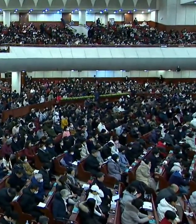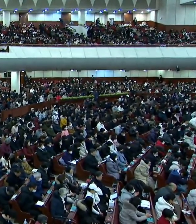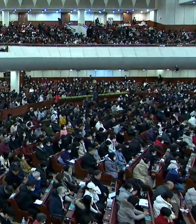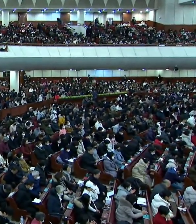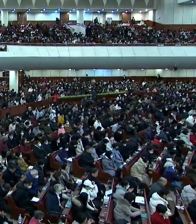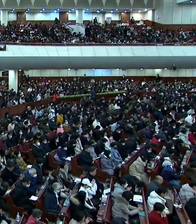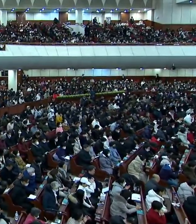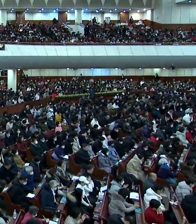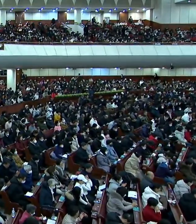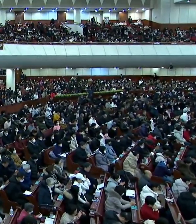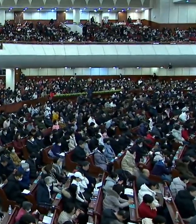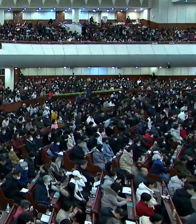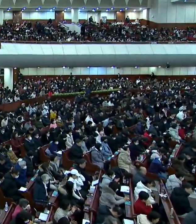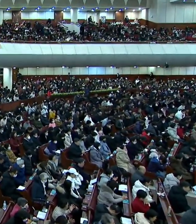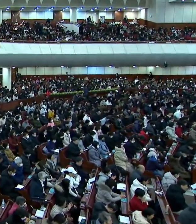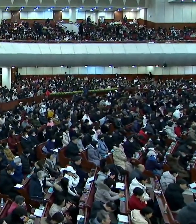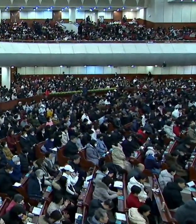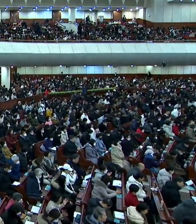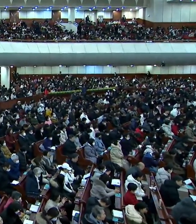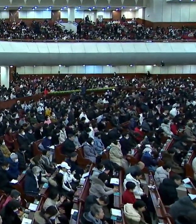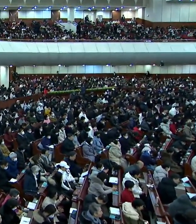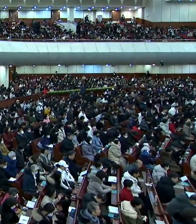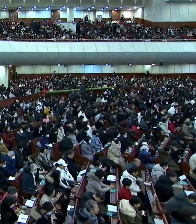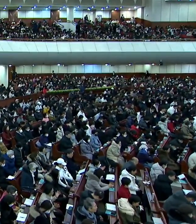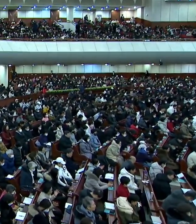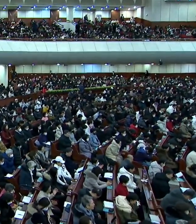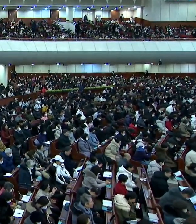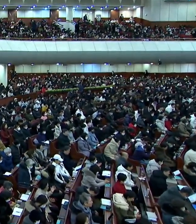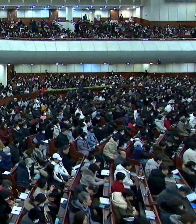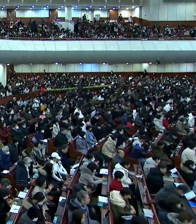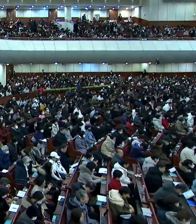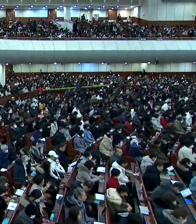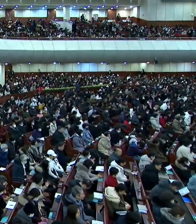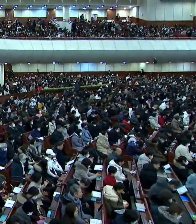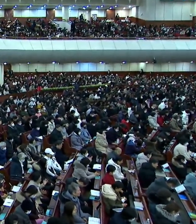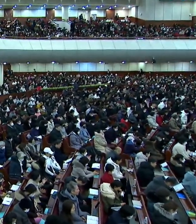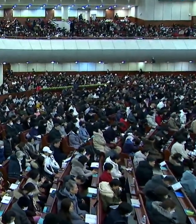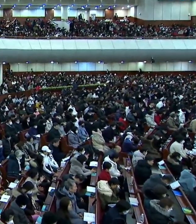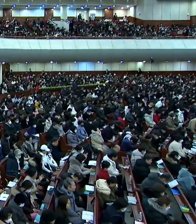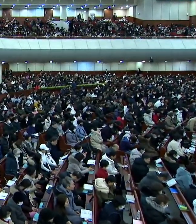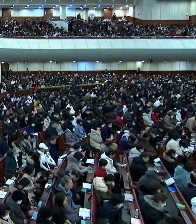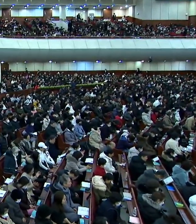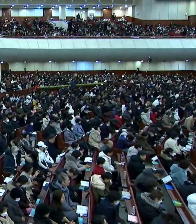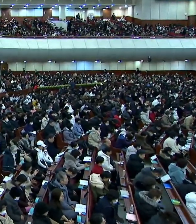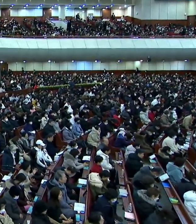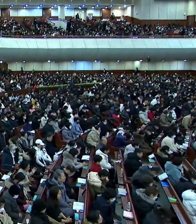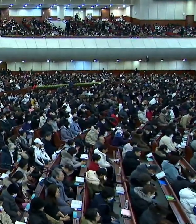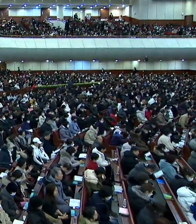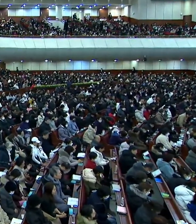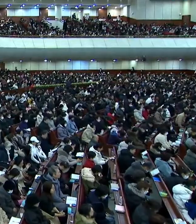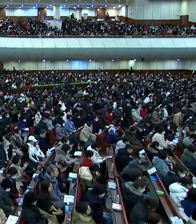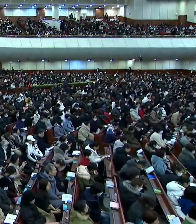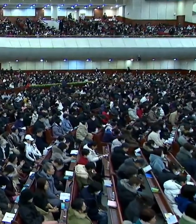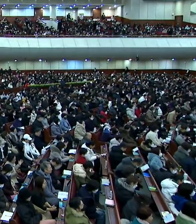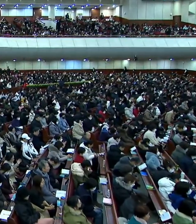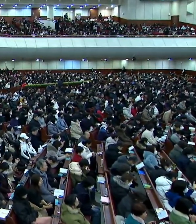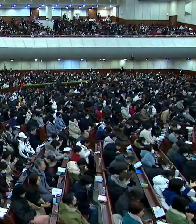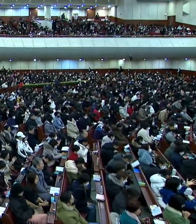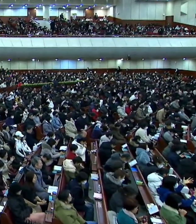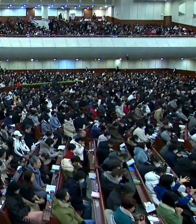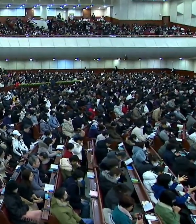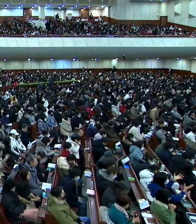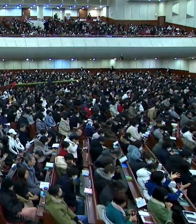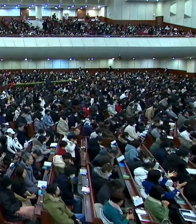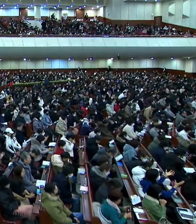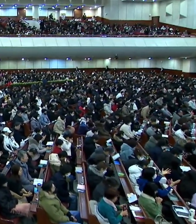붙잡고 계신 줄 믿사오니 성령이여 우리를 주장하여 주시옵고 하나님의 은혜로 말미암아 신실하게 우리를 세우시고 남는 주의